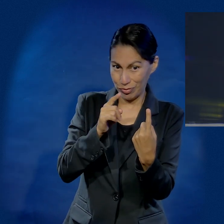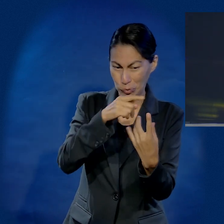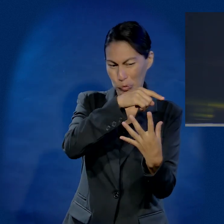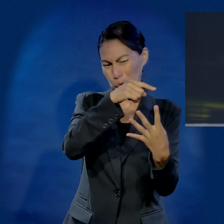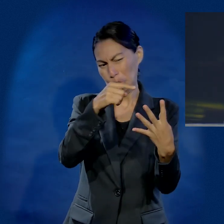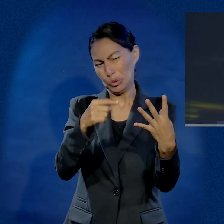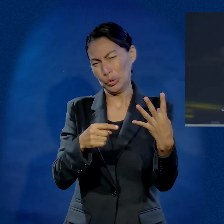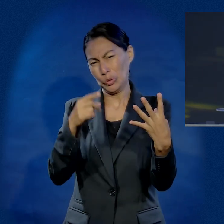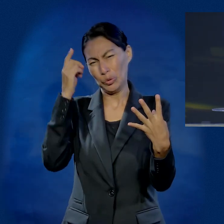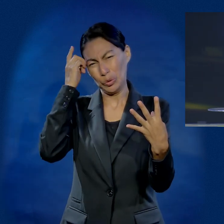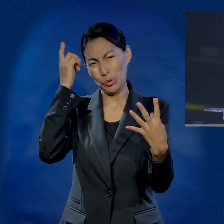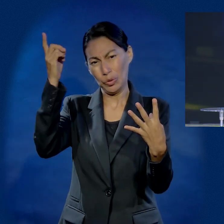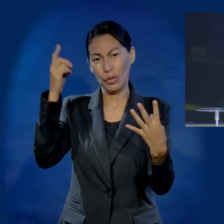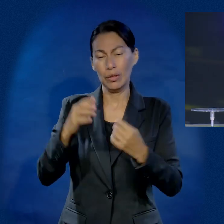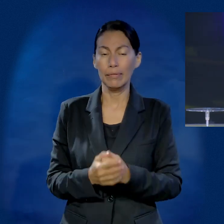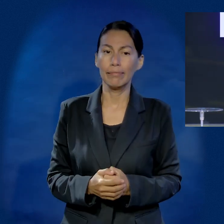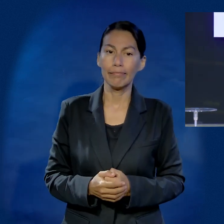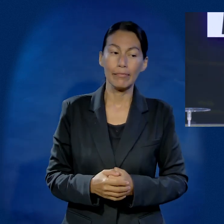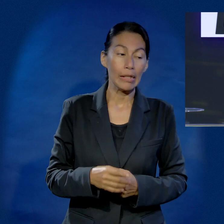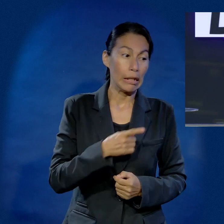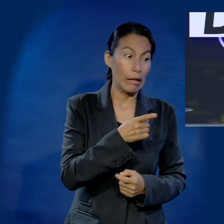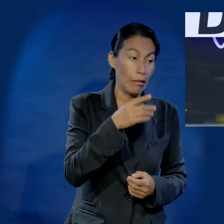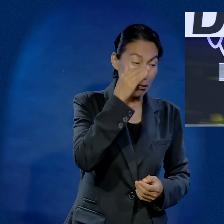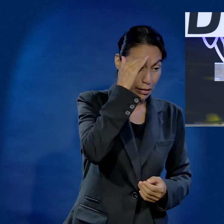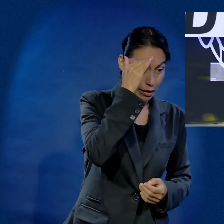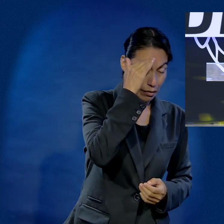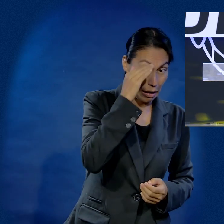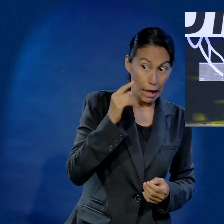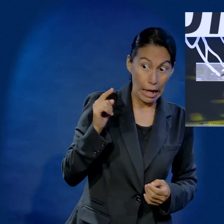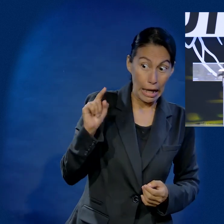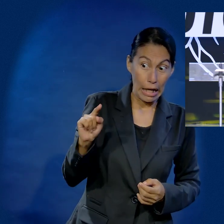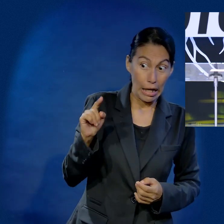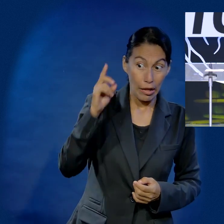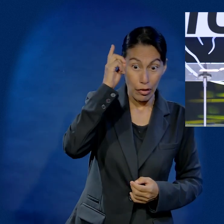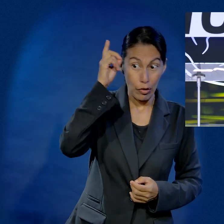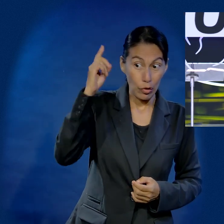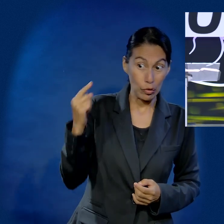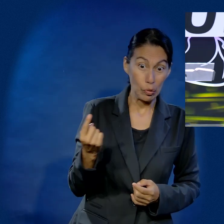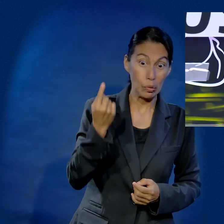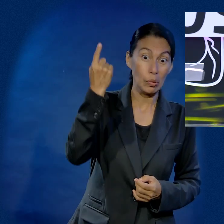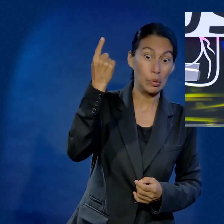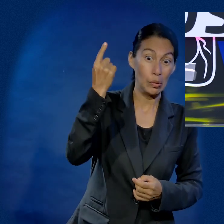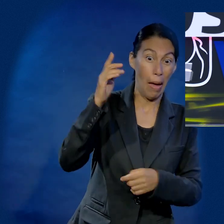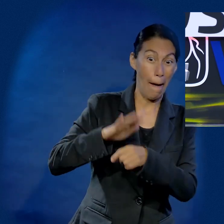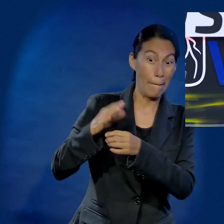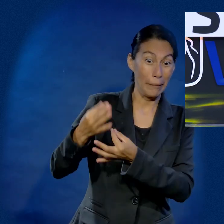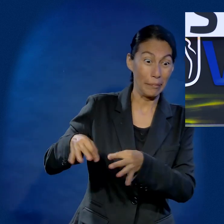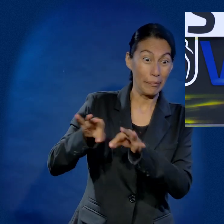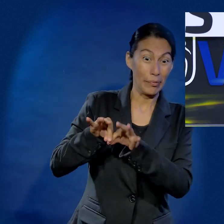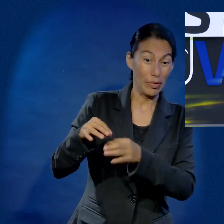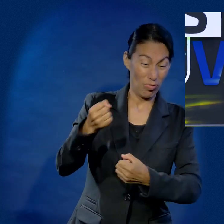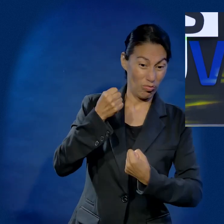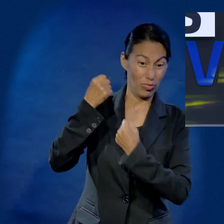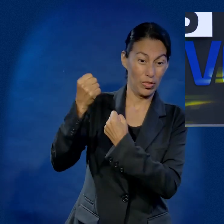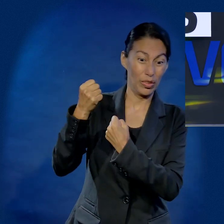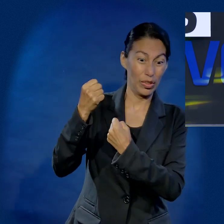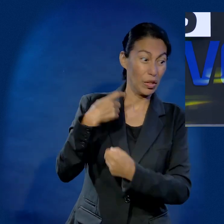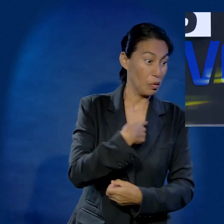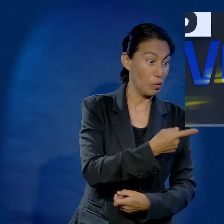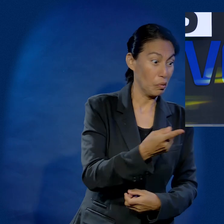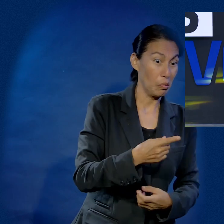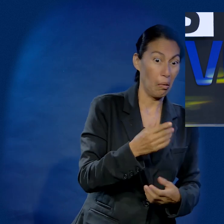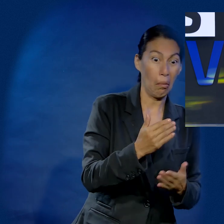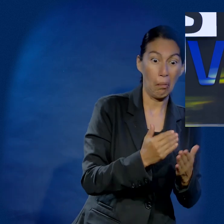decía, si ese Dios es más poderoso que los míos, estamos perdidos. Y empezaron a tener miedo. Y buscaron una estrategia, dice el libro de